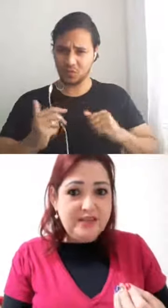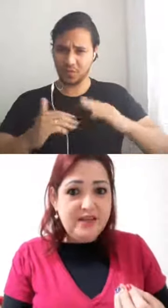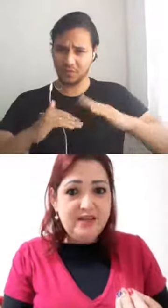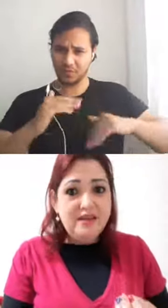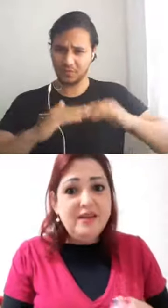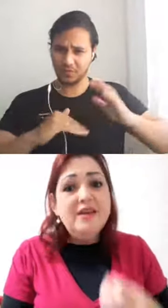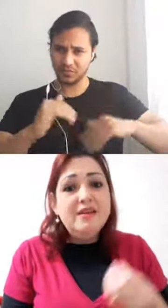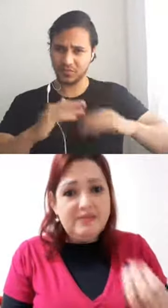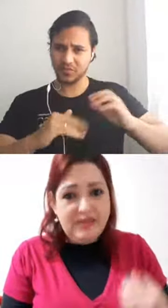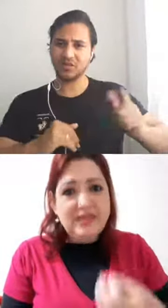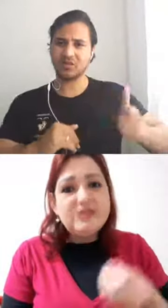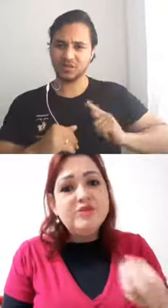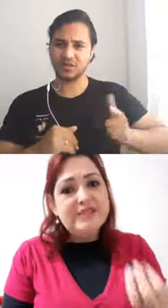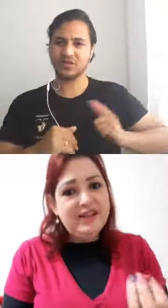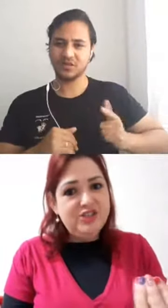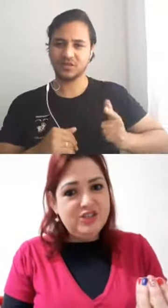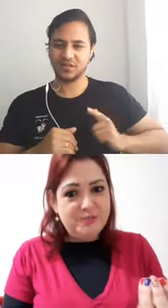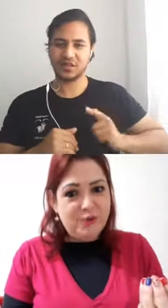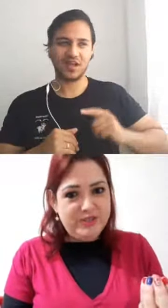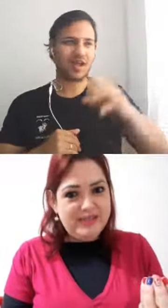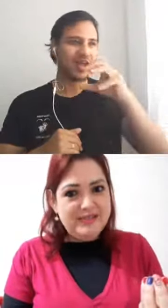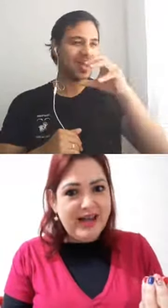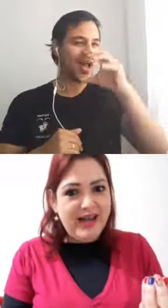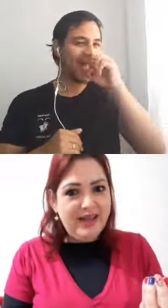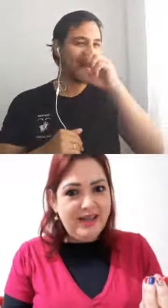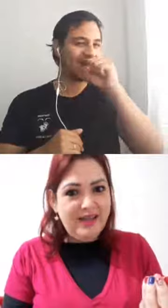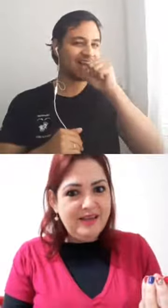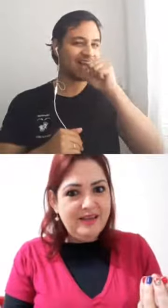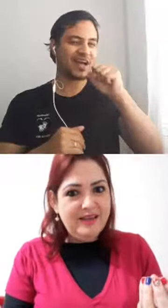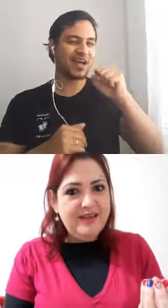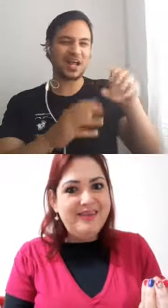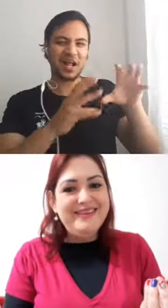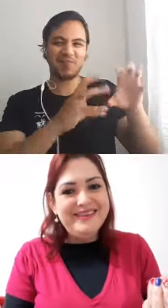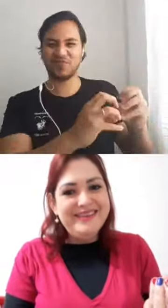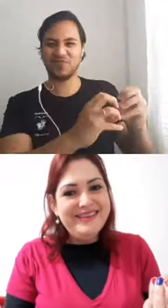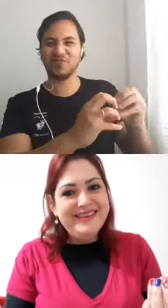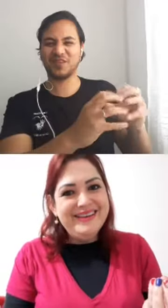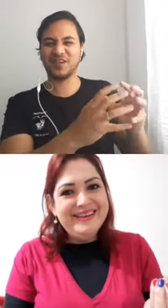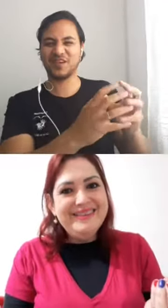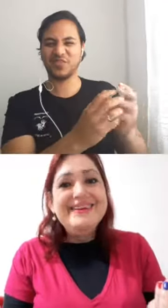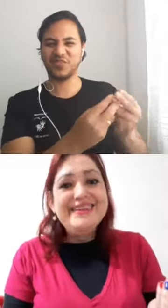profissões têm as suas laranjas podres, tá?